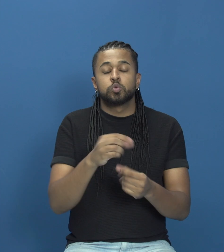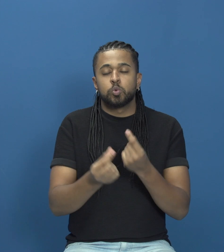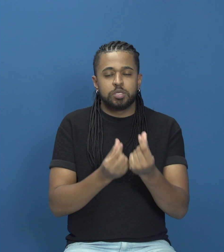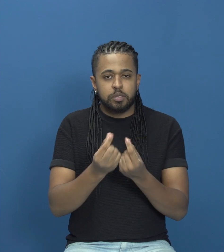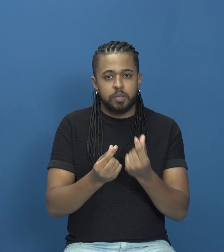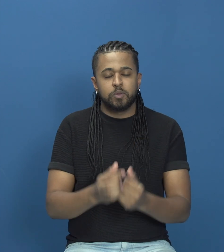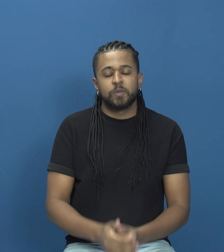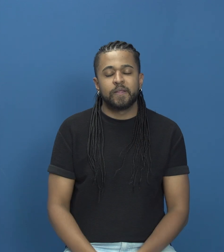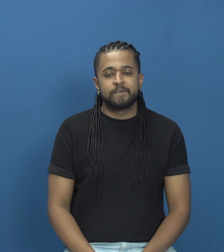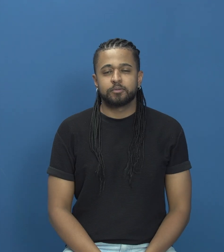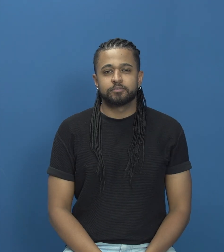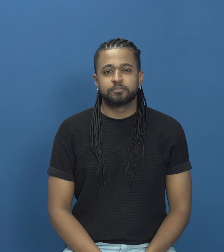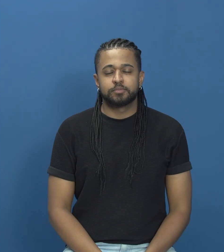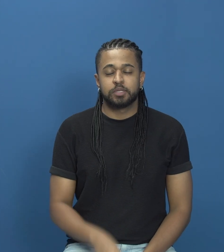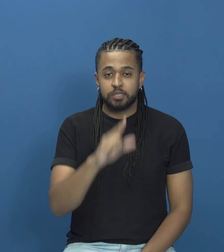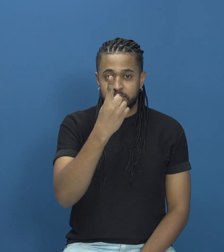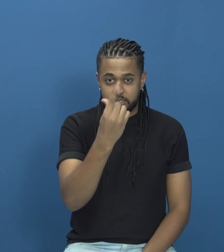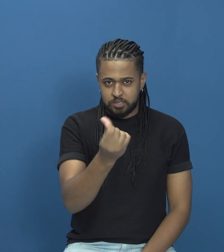orçamento disponível.